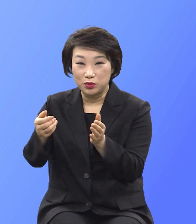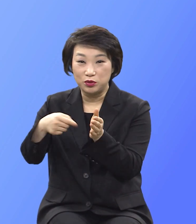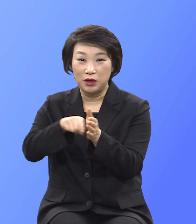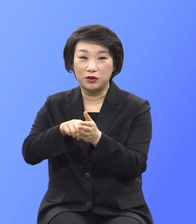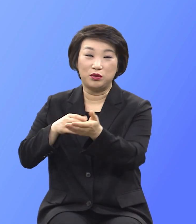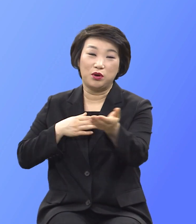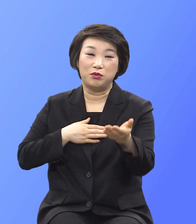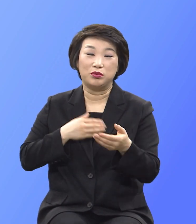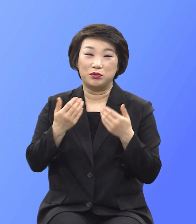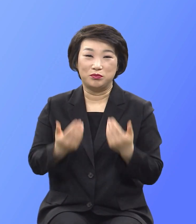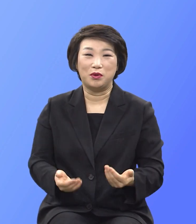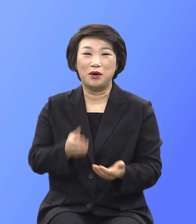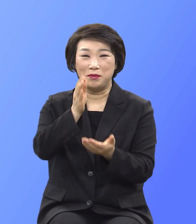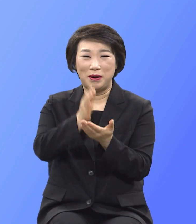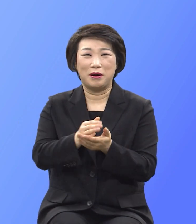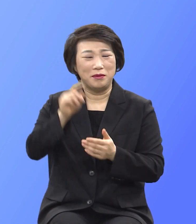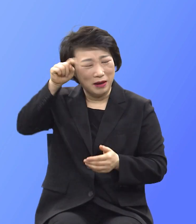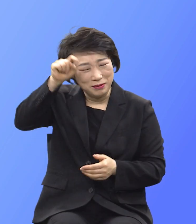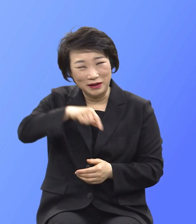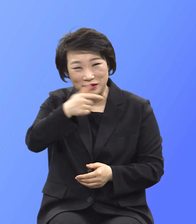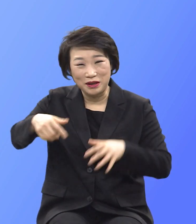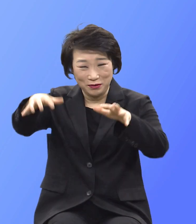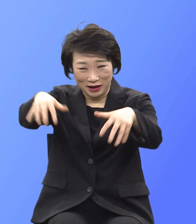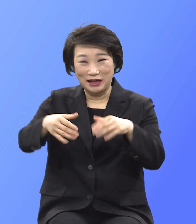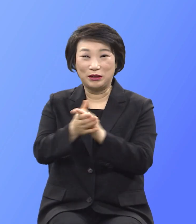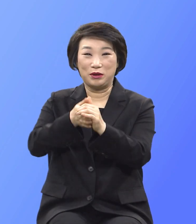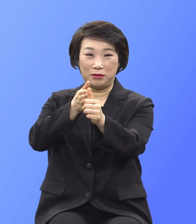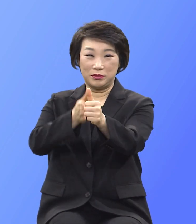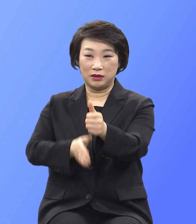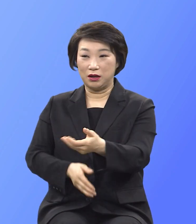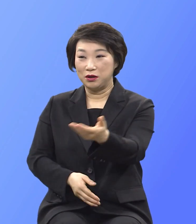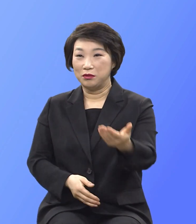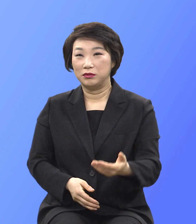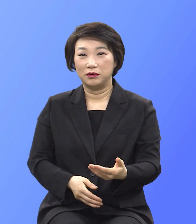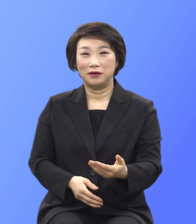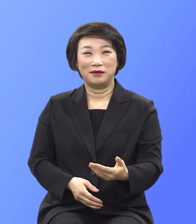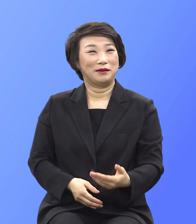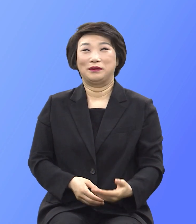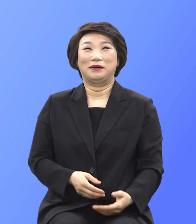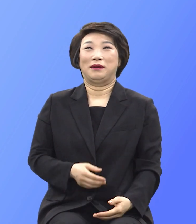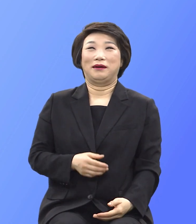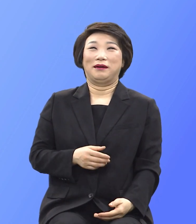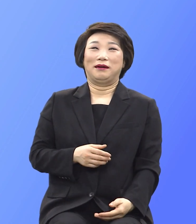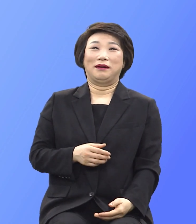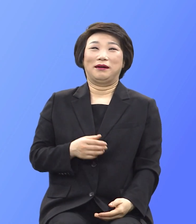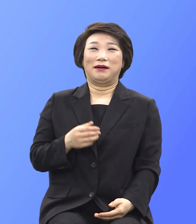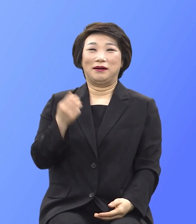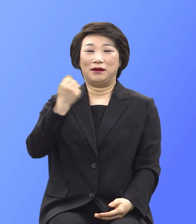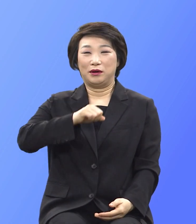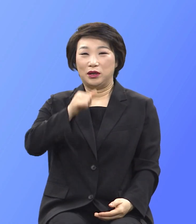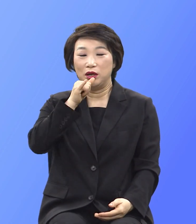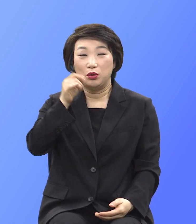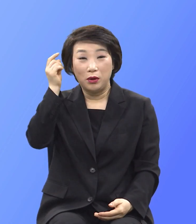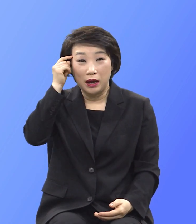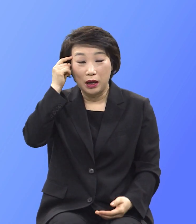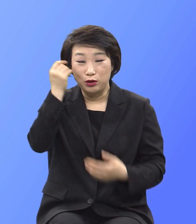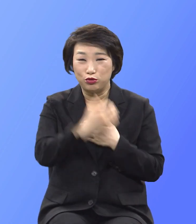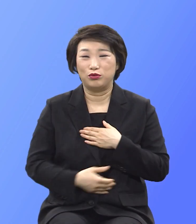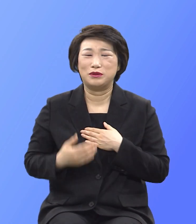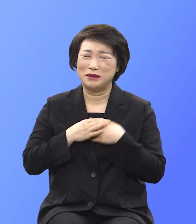위해서 쉬지 말고 저녁마다 기도하지 않은데 그것도 어디요? 육신이